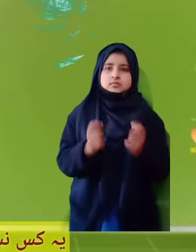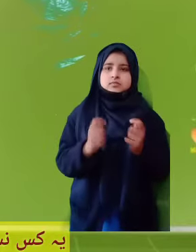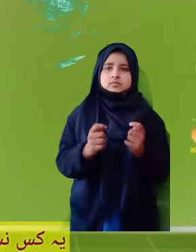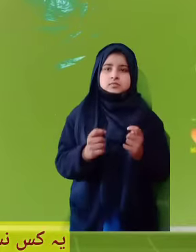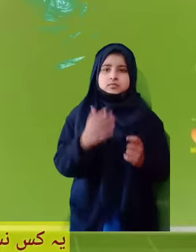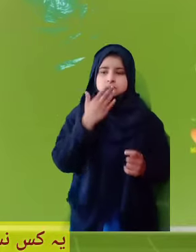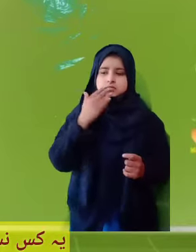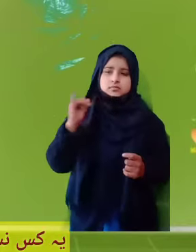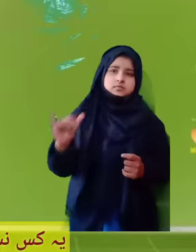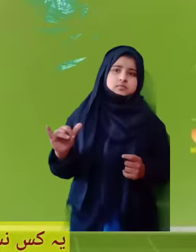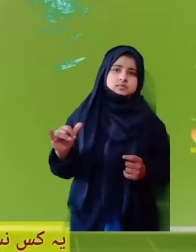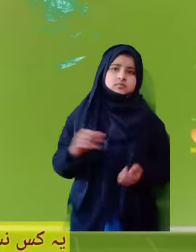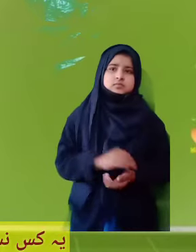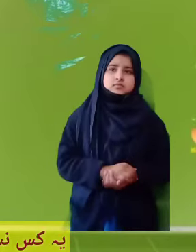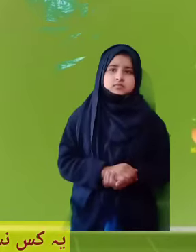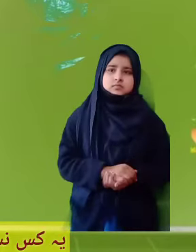घोड़ा है?